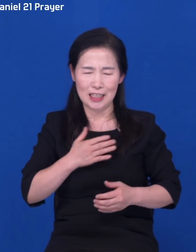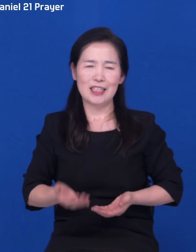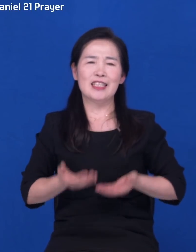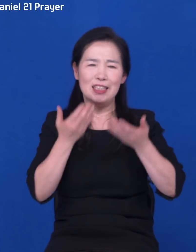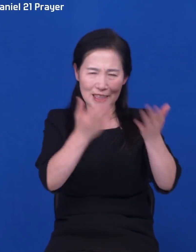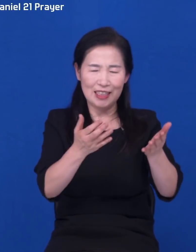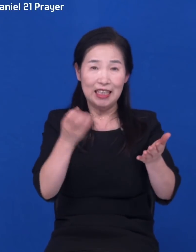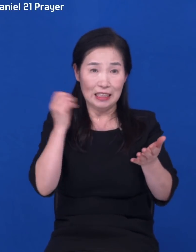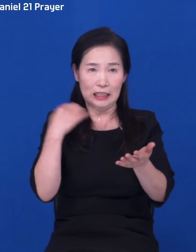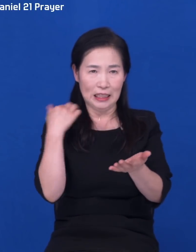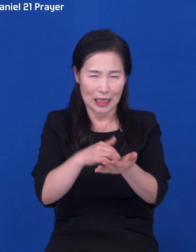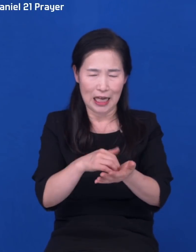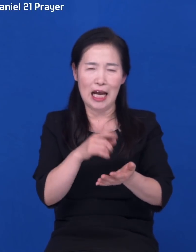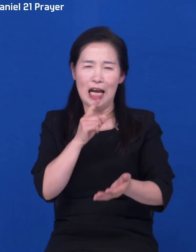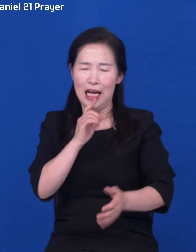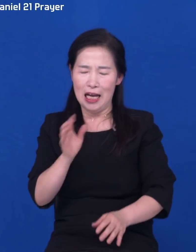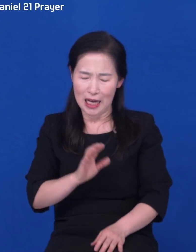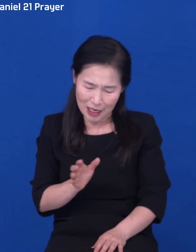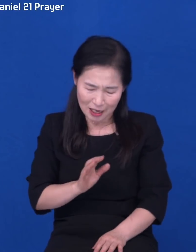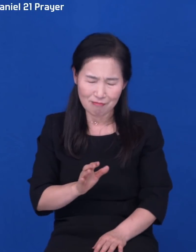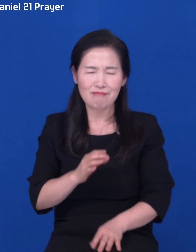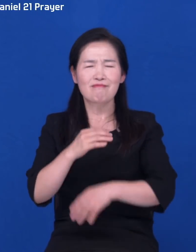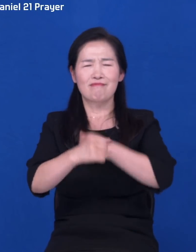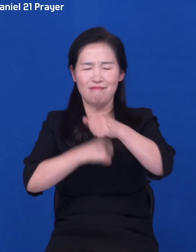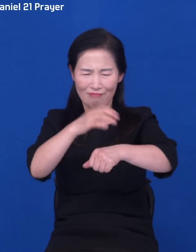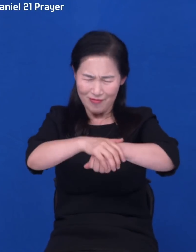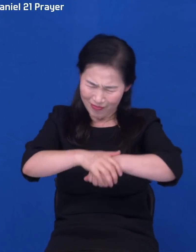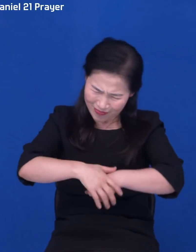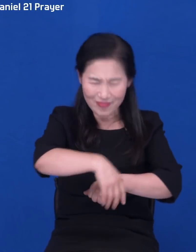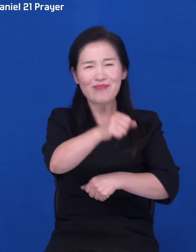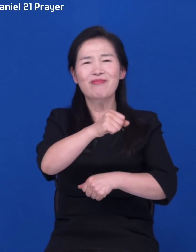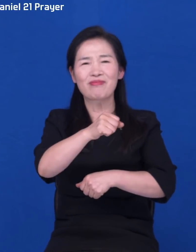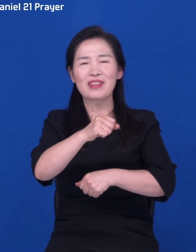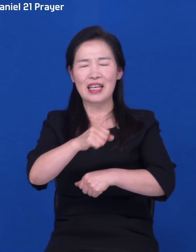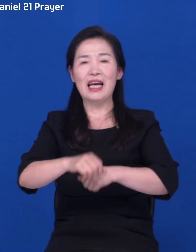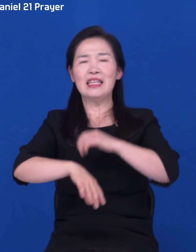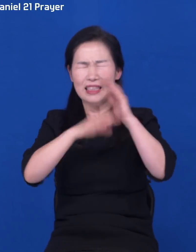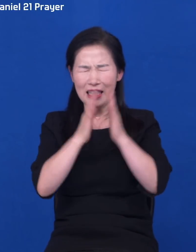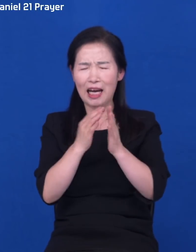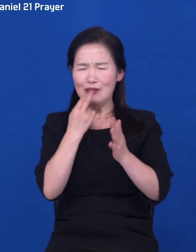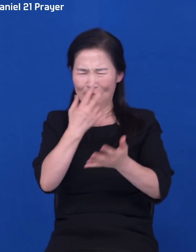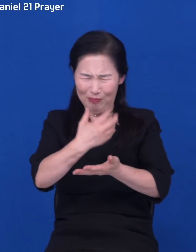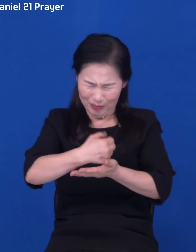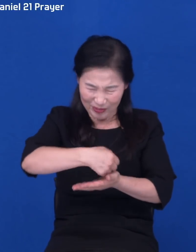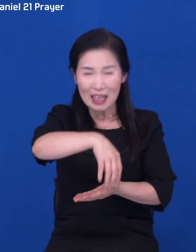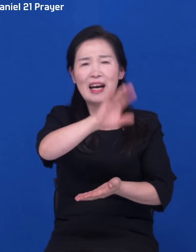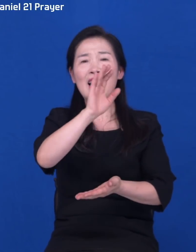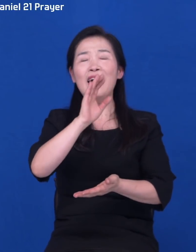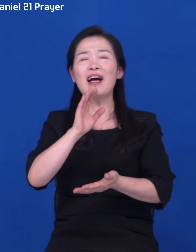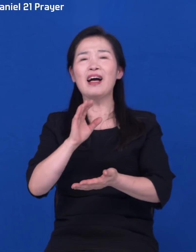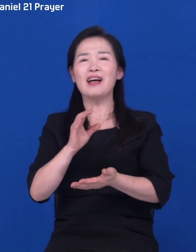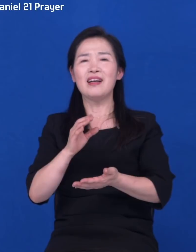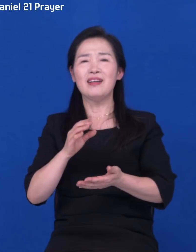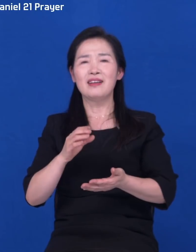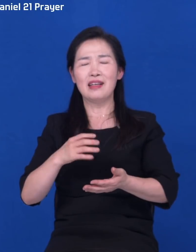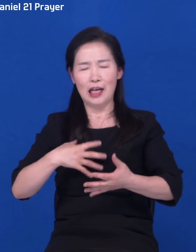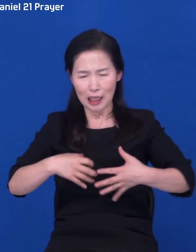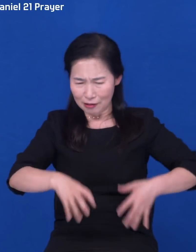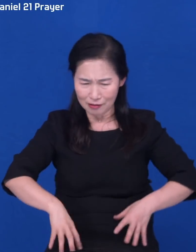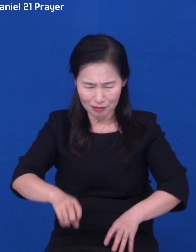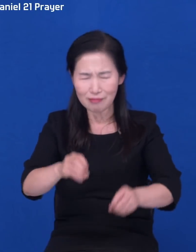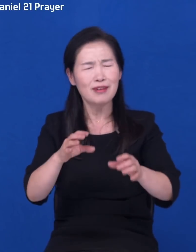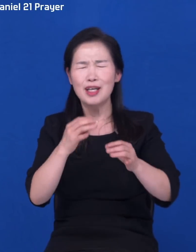안 뺏을게요. 마음대로 하세요. 이번에 그냥 한꺼번에 그냥 저 다 데려가시든 아니면 뭐 부위별로 차례차례